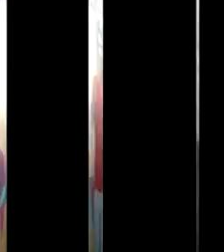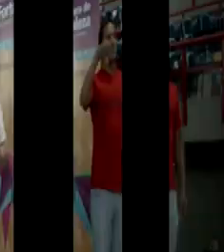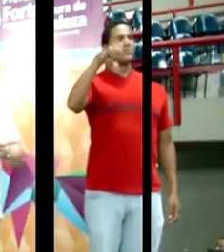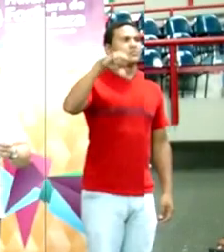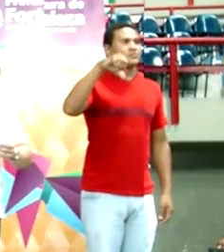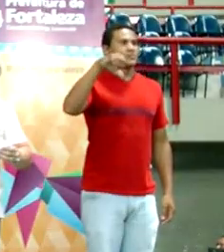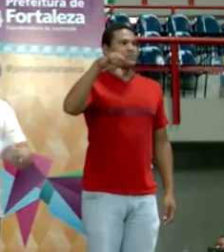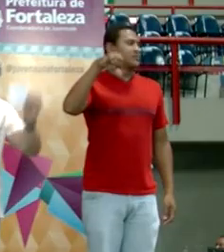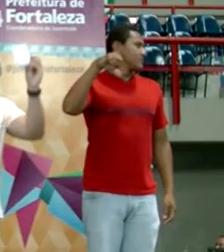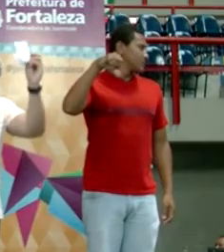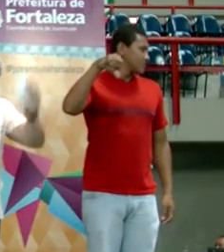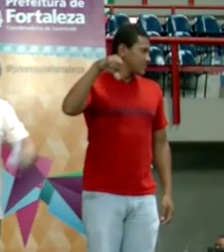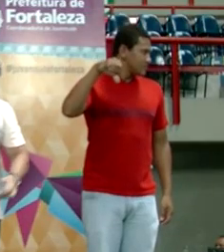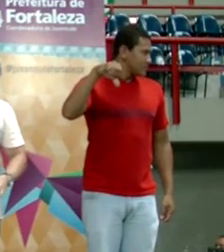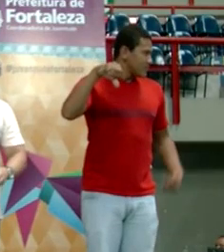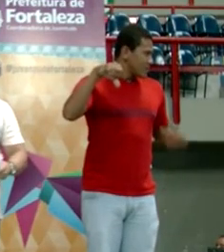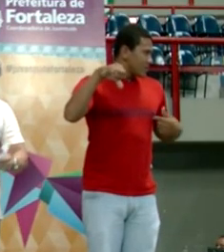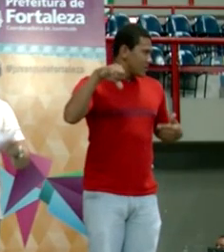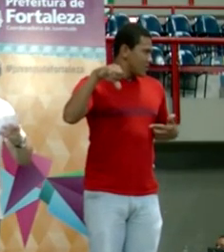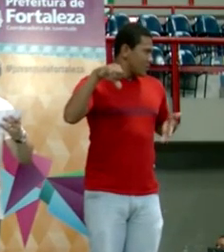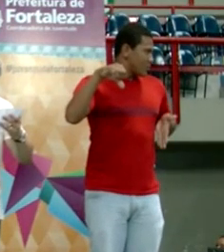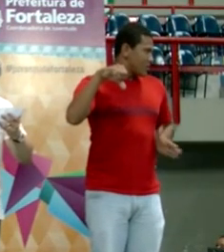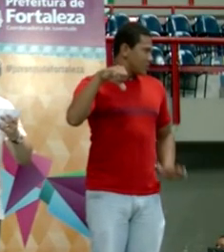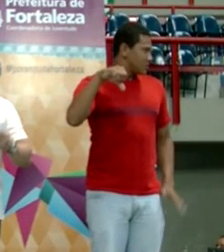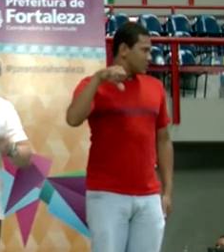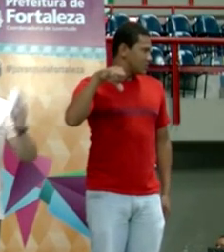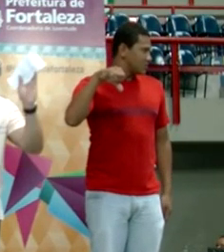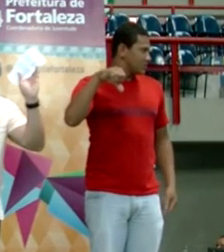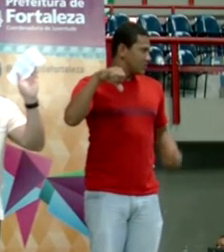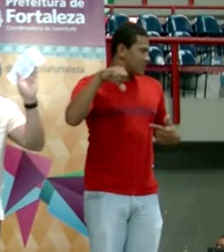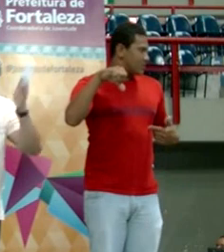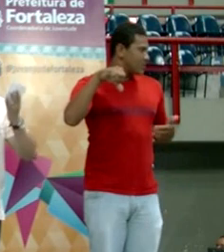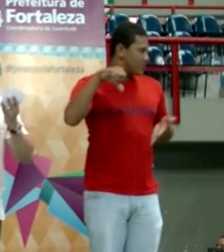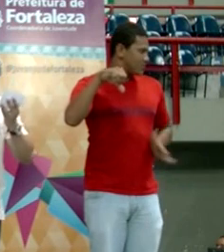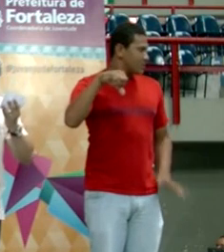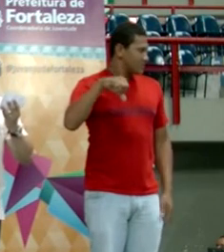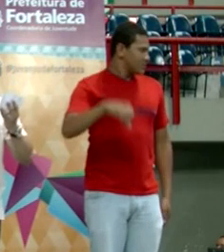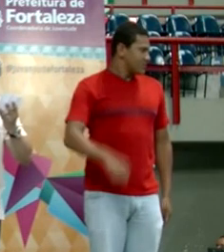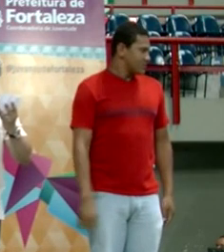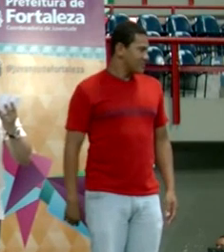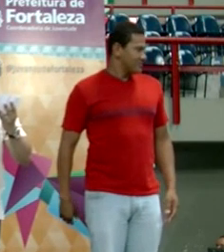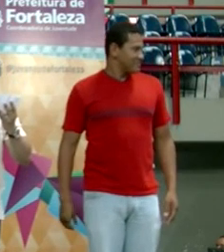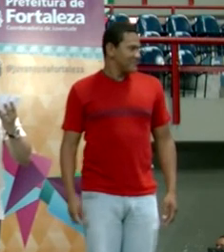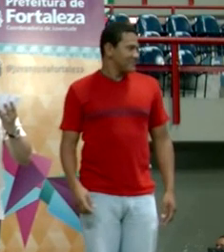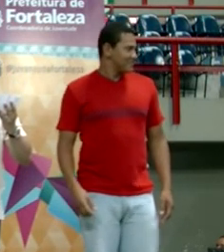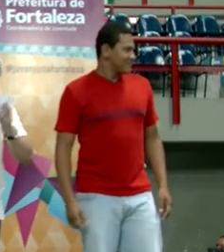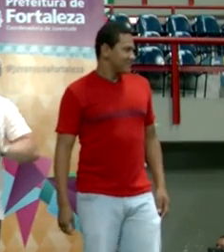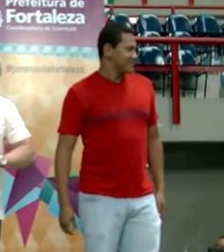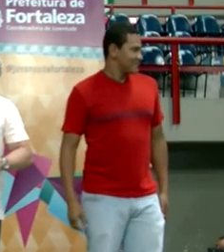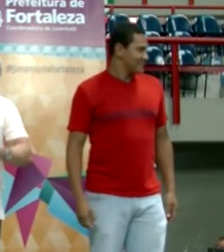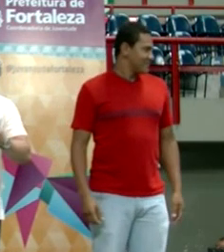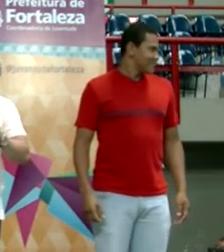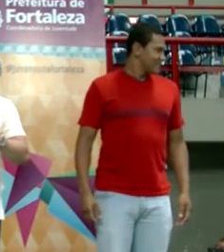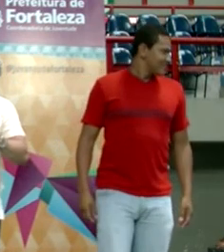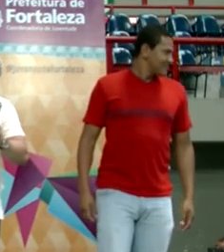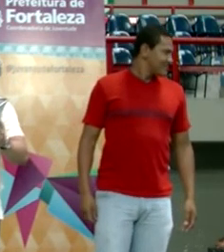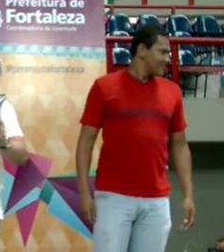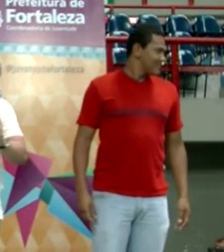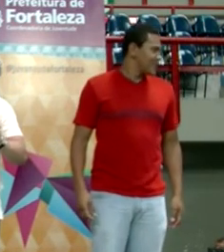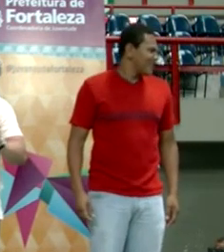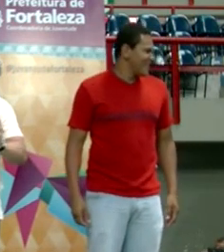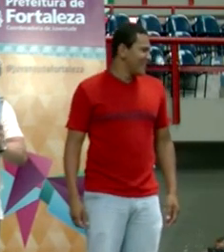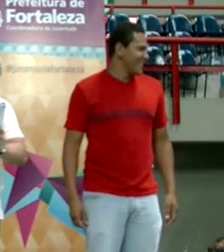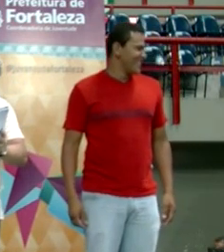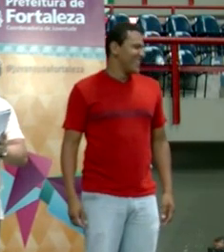1989. Respondo já aqui a pergunta. Já respondendo aqui a pergunta. Que pediram para falar sobre o neoliberalismo.